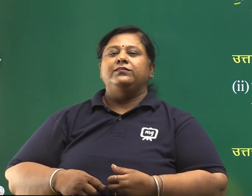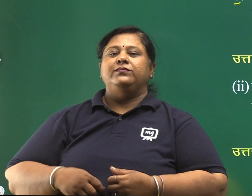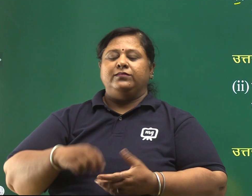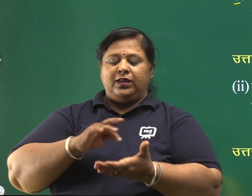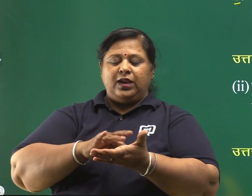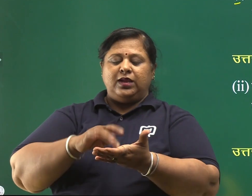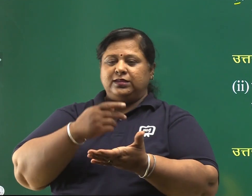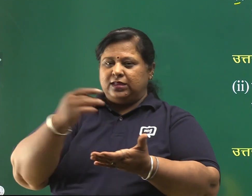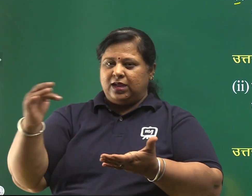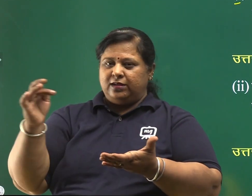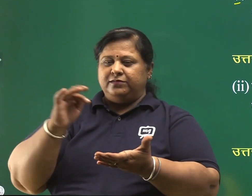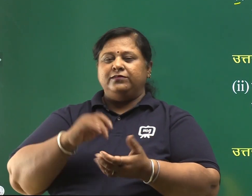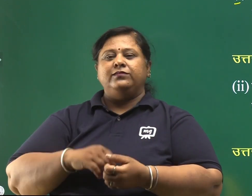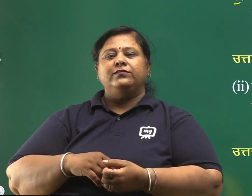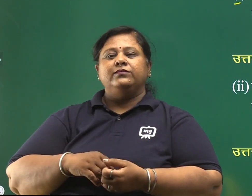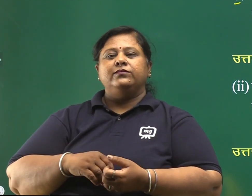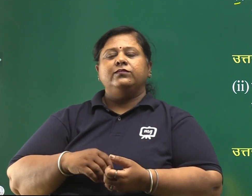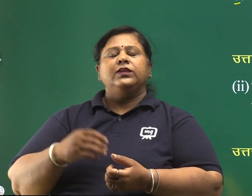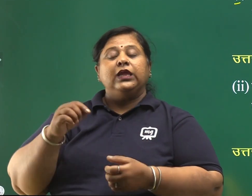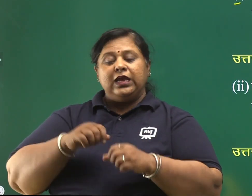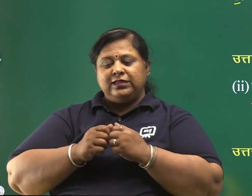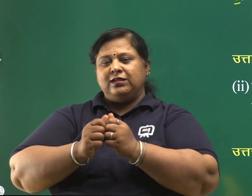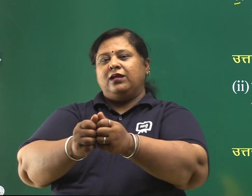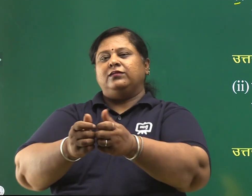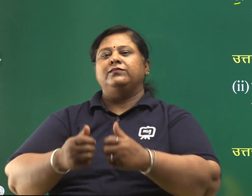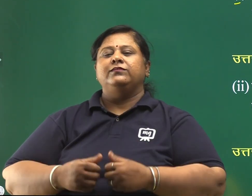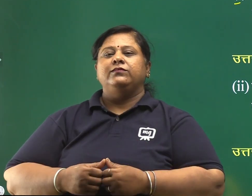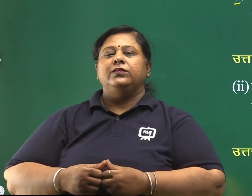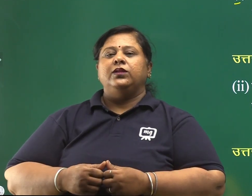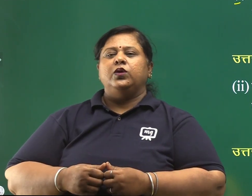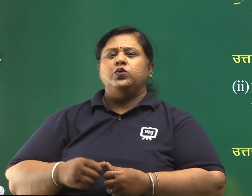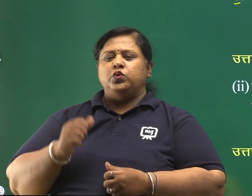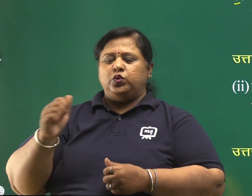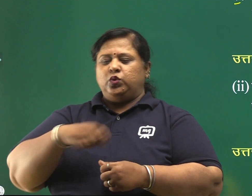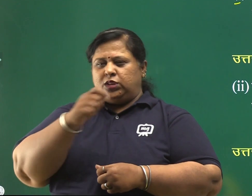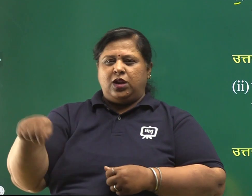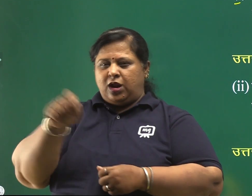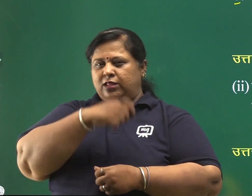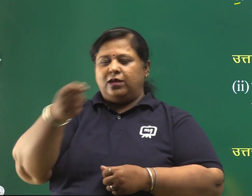रिक्त स्थान के साथ युद्ध लड़ा था।